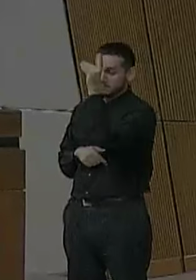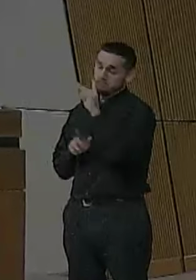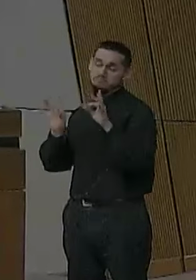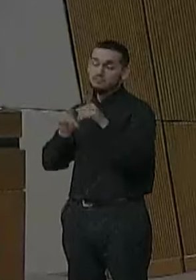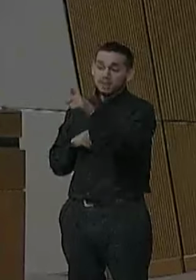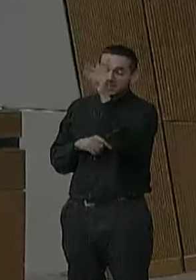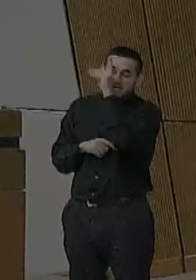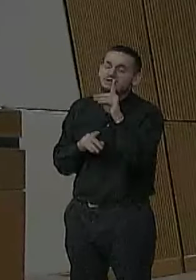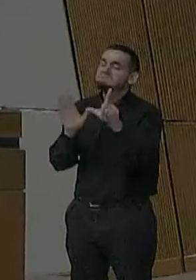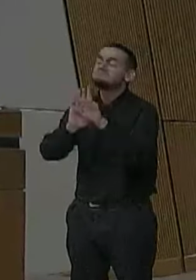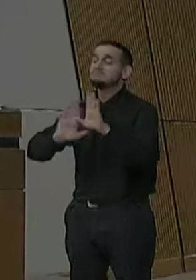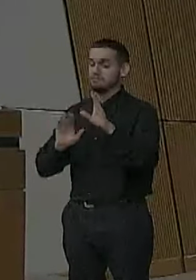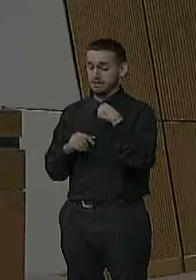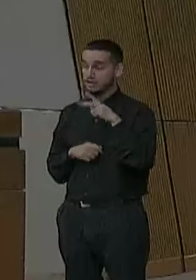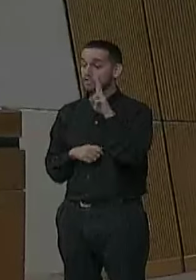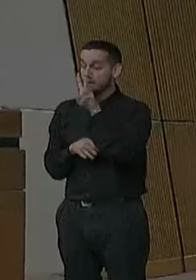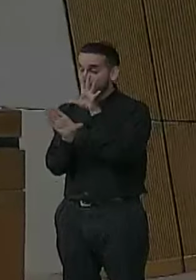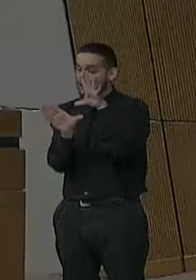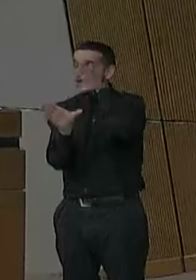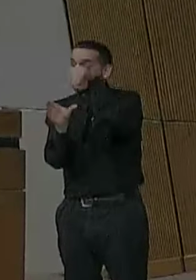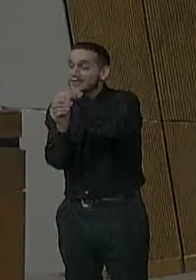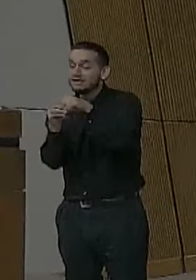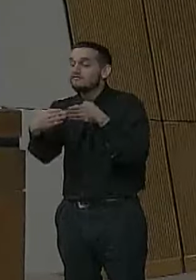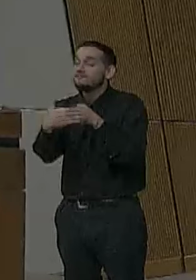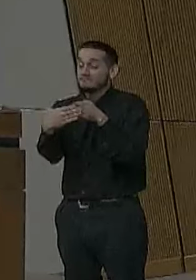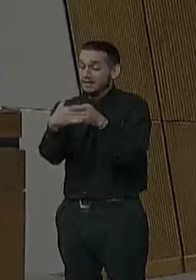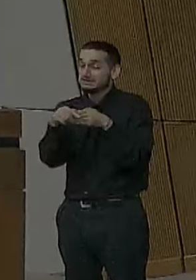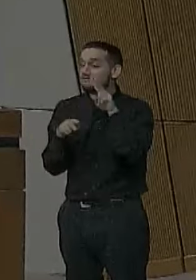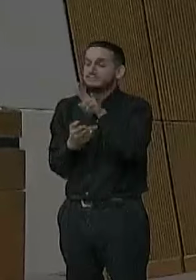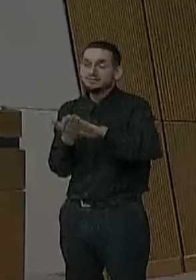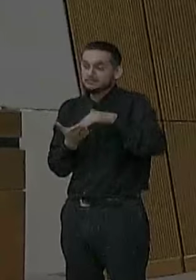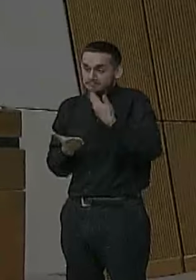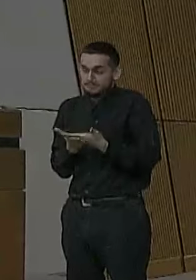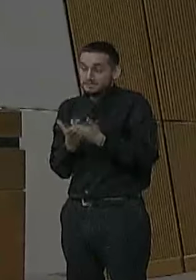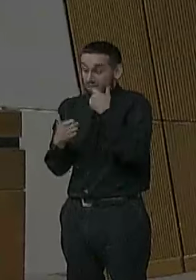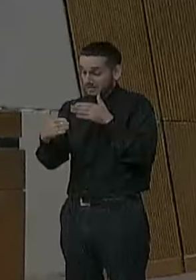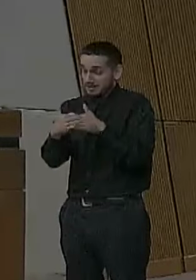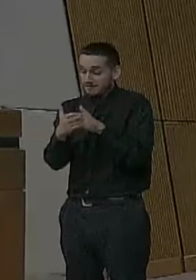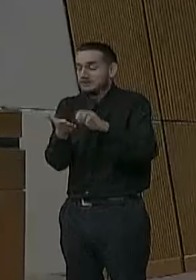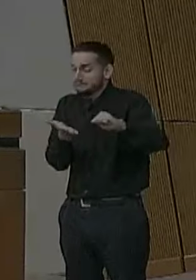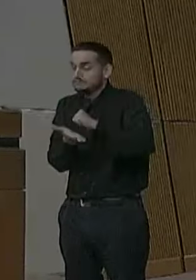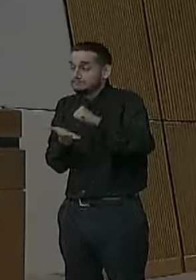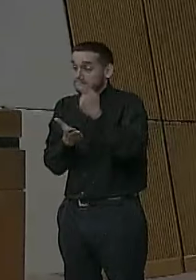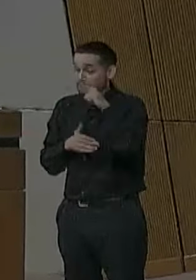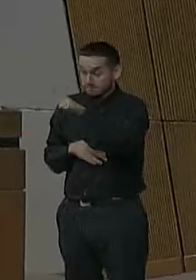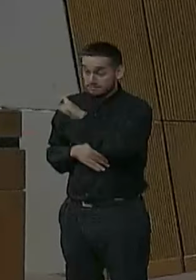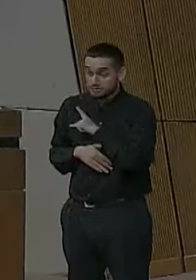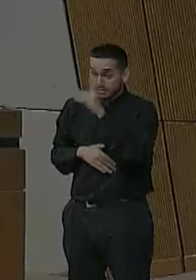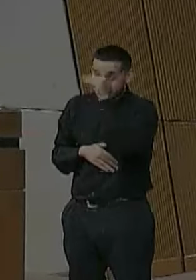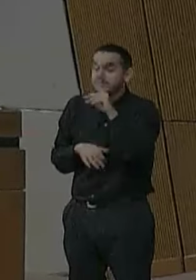una limitación, y no vemos nosotros las barreras que se tienen que quitar para que esa persona